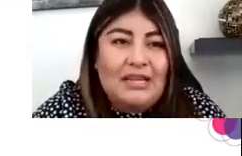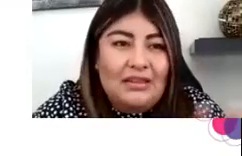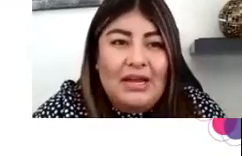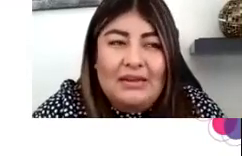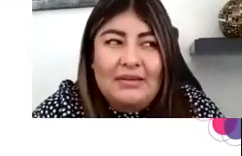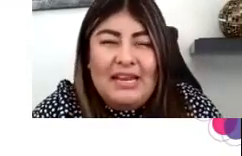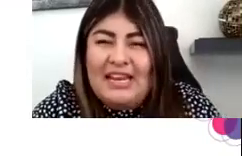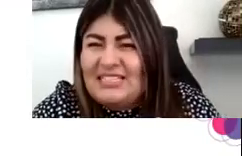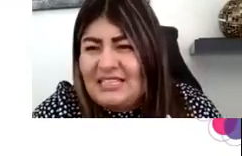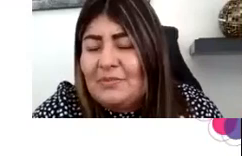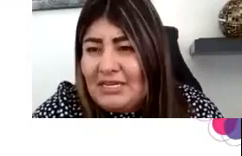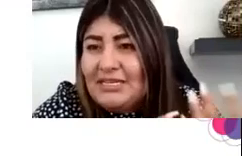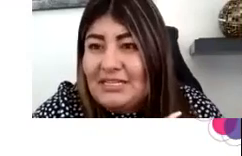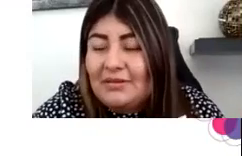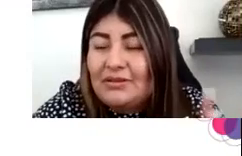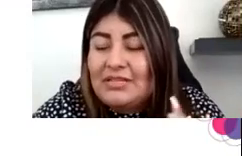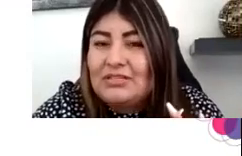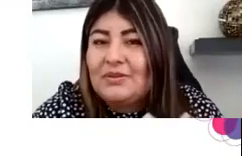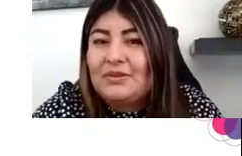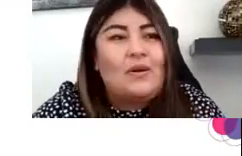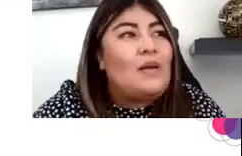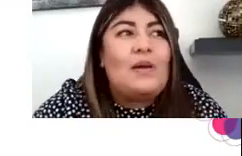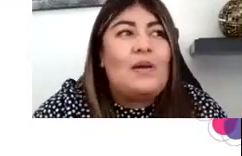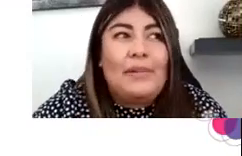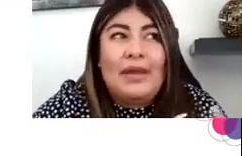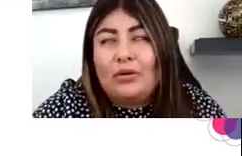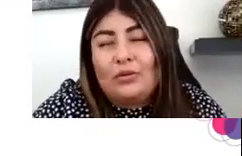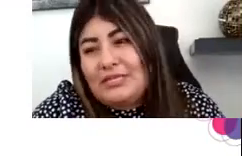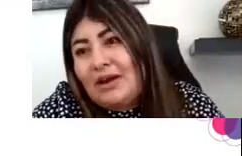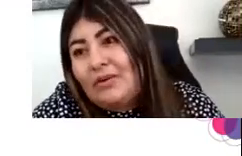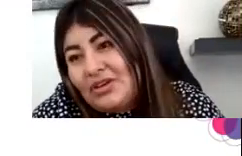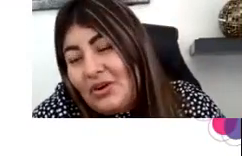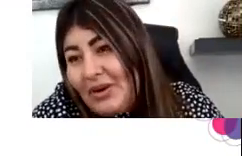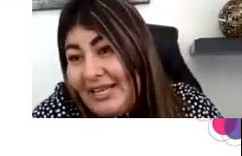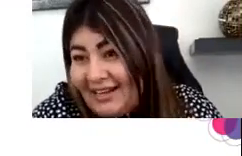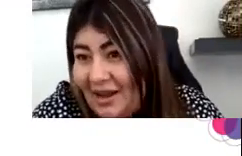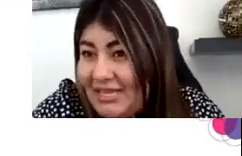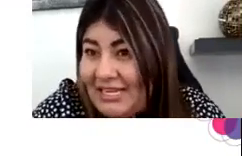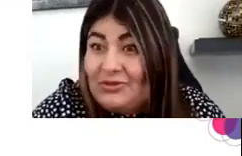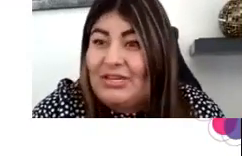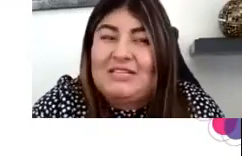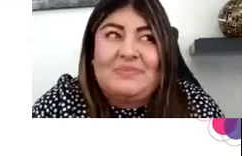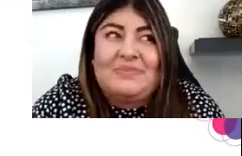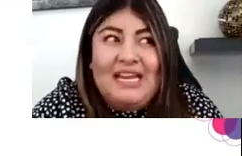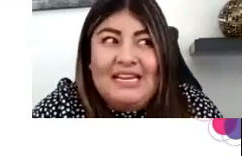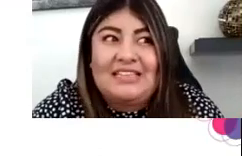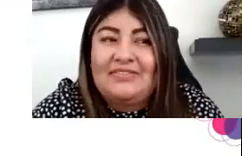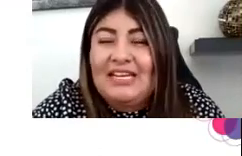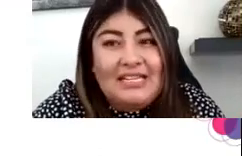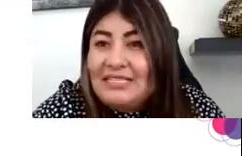a nivel en las leyes, me parece que se había dado ese concepto, pero pues ya cuando se dieron cuenta que realmente no son ni especiales ni diferentes,